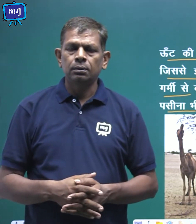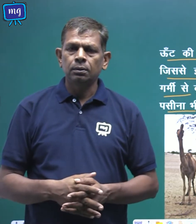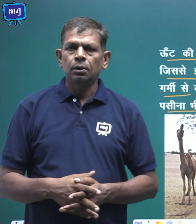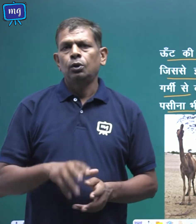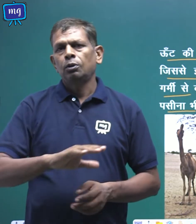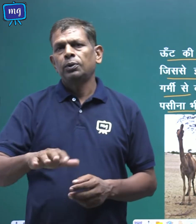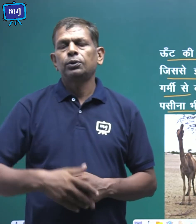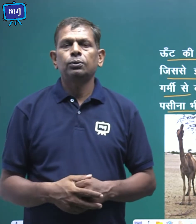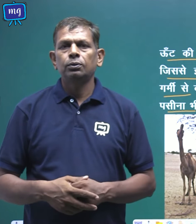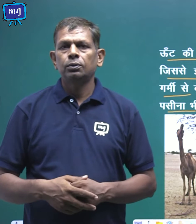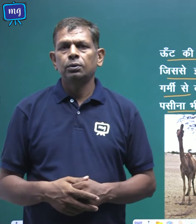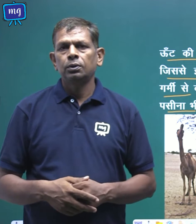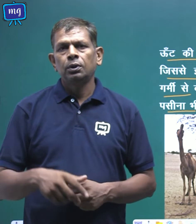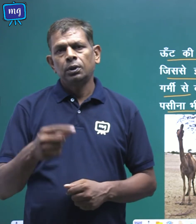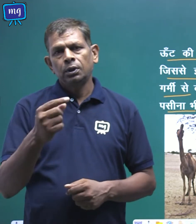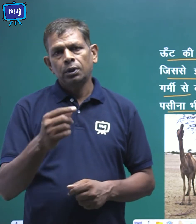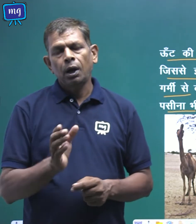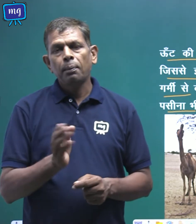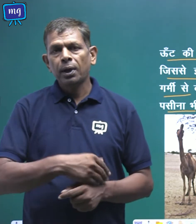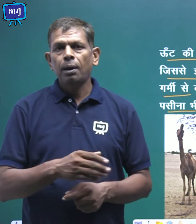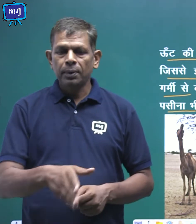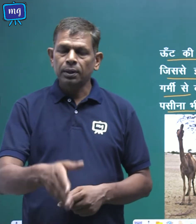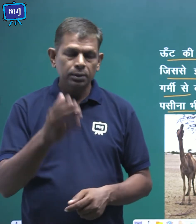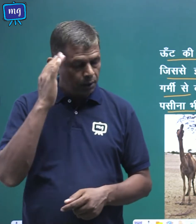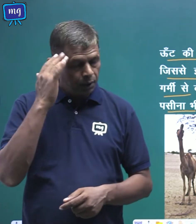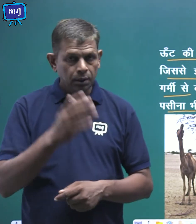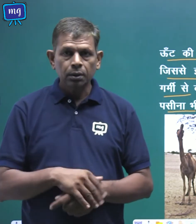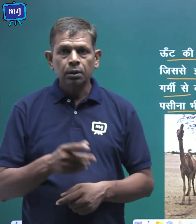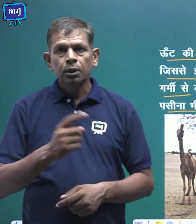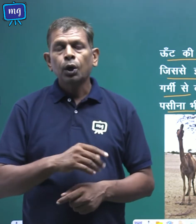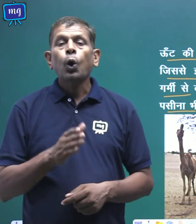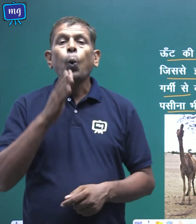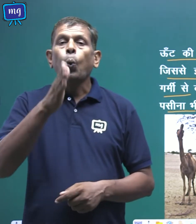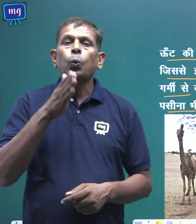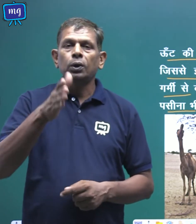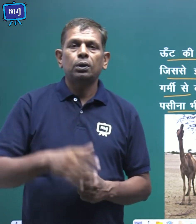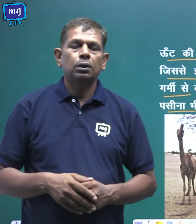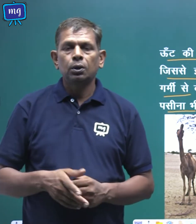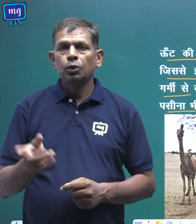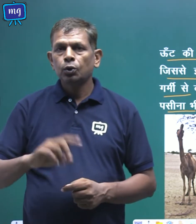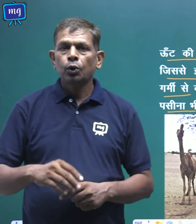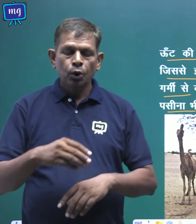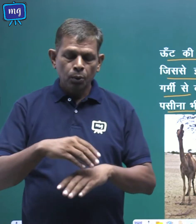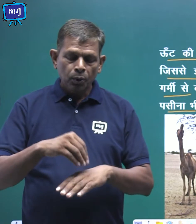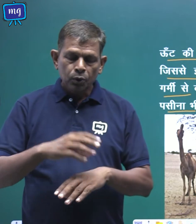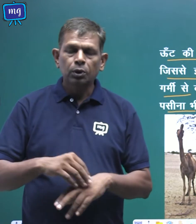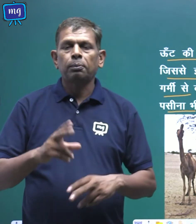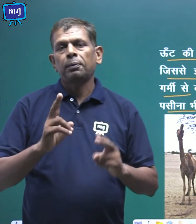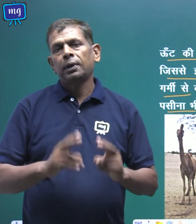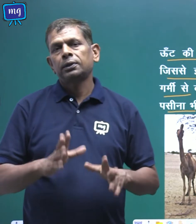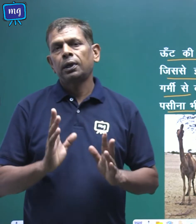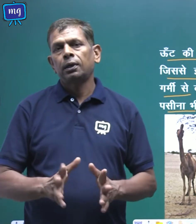तो बच्चों, अभी आपने जाना कि ऊंट जो कि मरुस्थल में पाया जाता